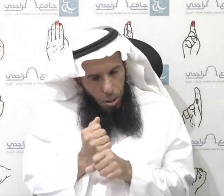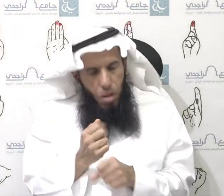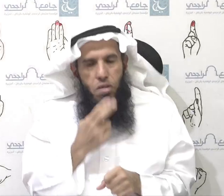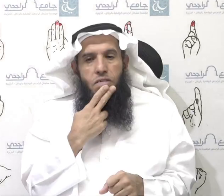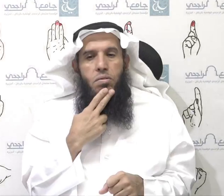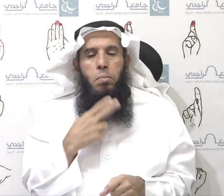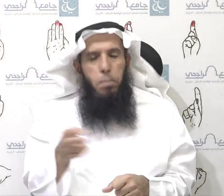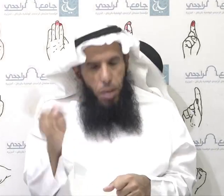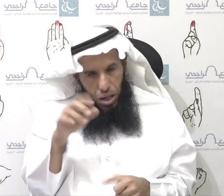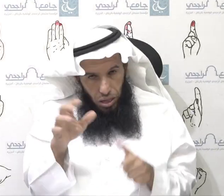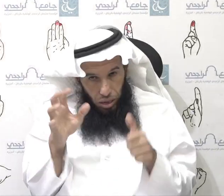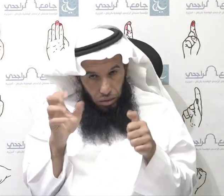الخمسين،